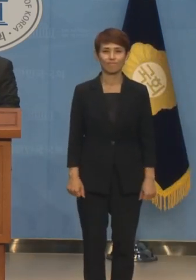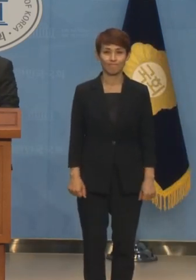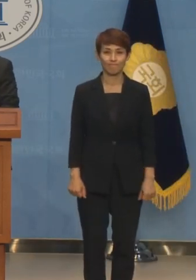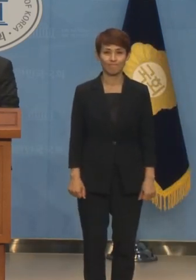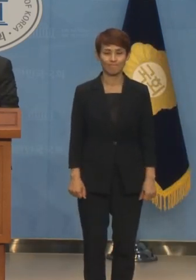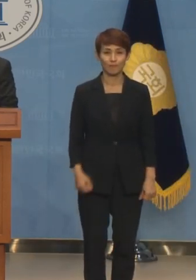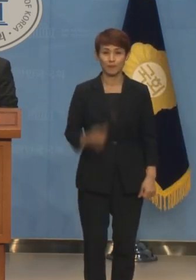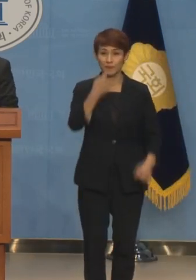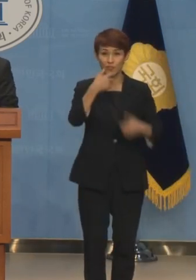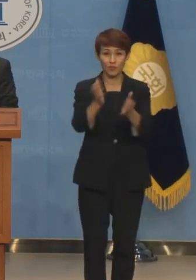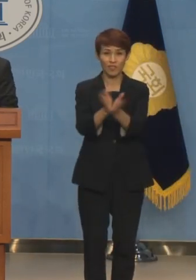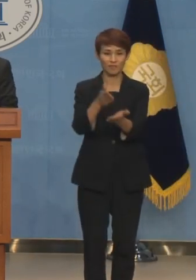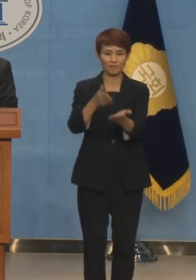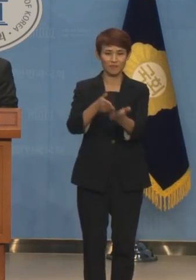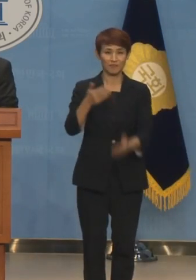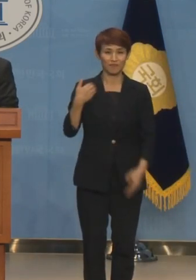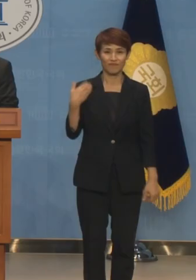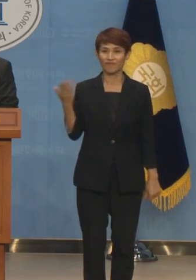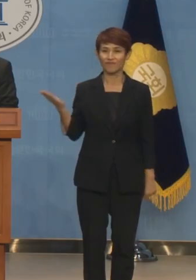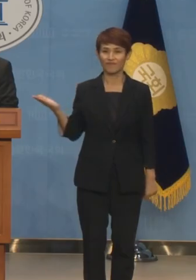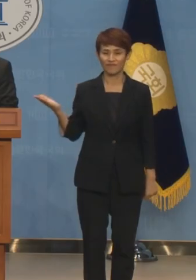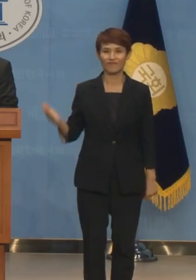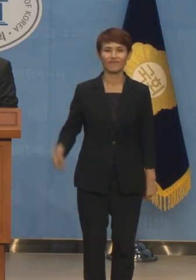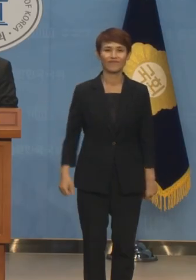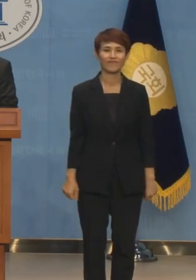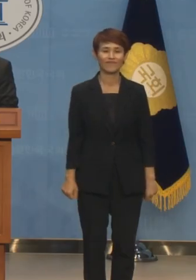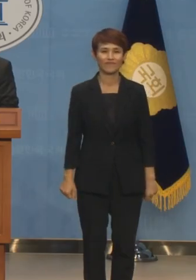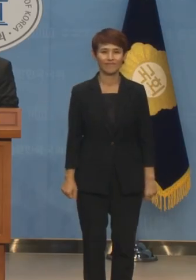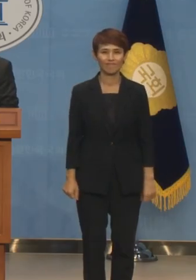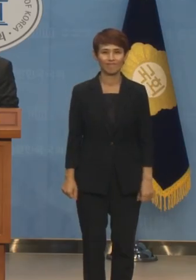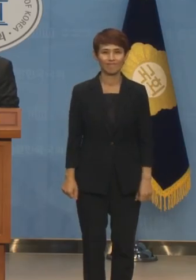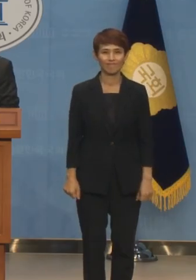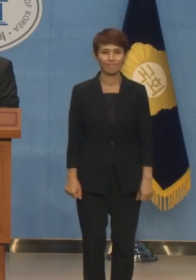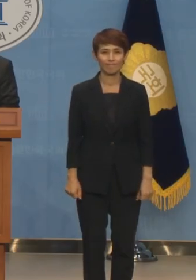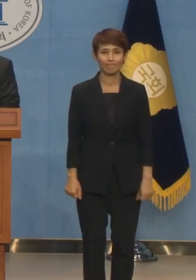네, 더불어민주당 최민석 대변인입니다. 브리핑 시작하겠습니다.